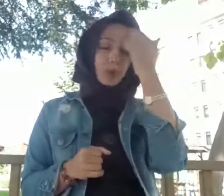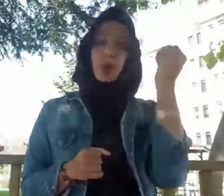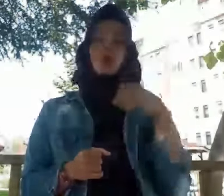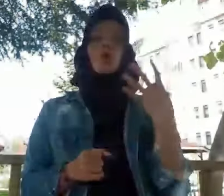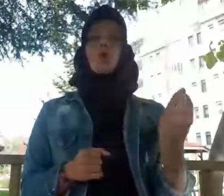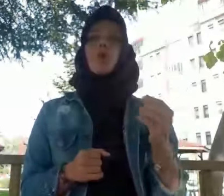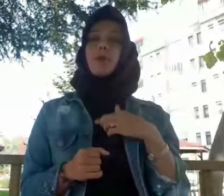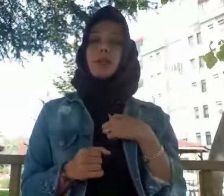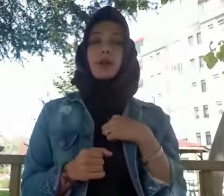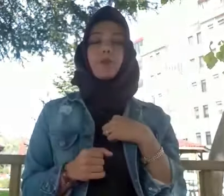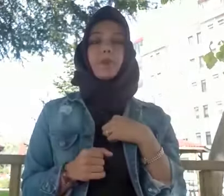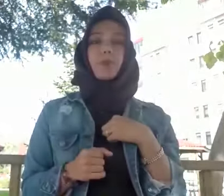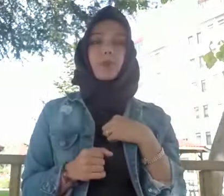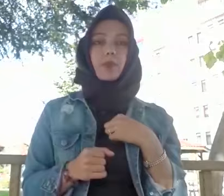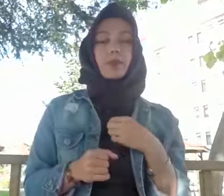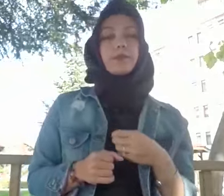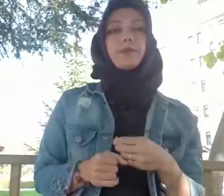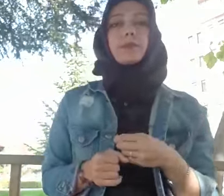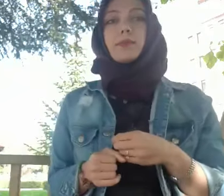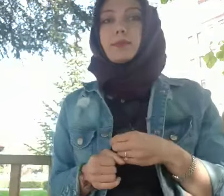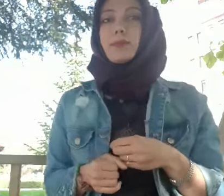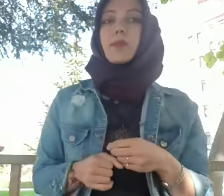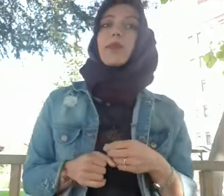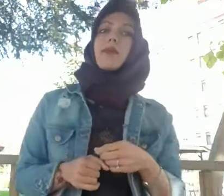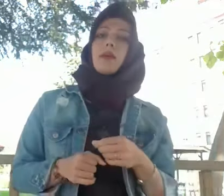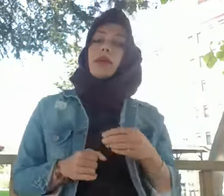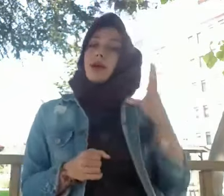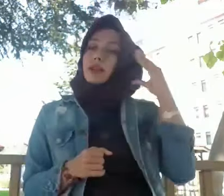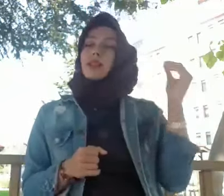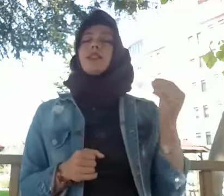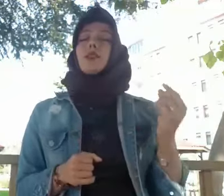Hoşgörülü ol, sevgi ve saygı dolu ol.